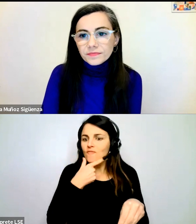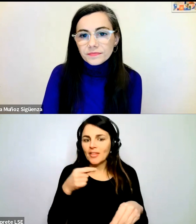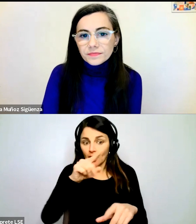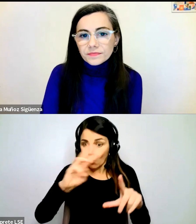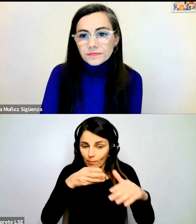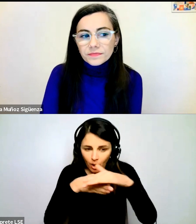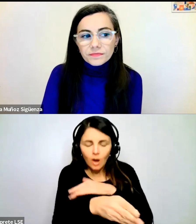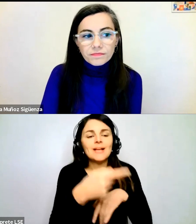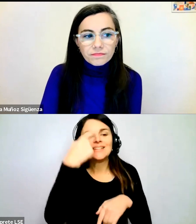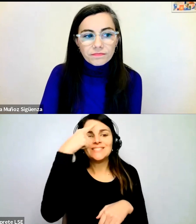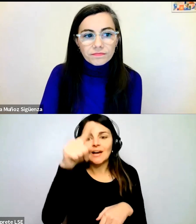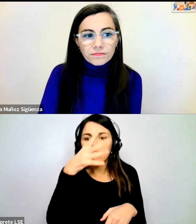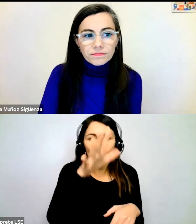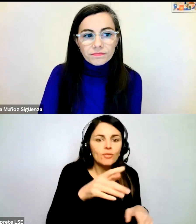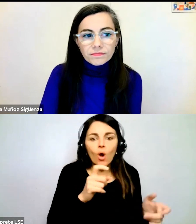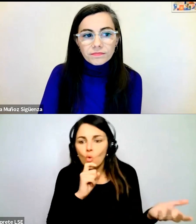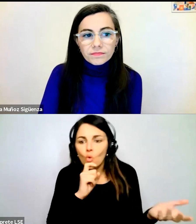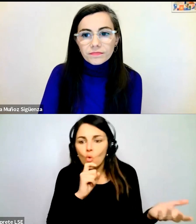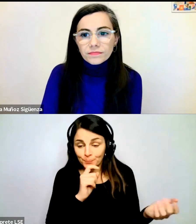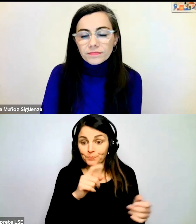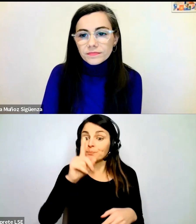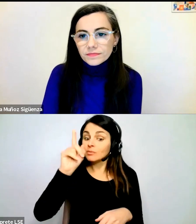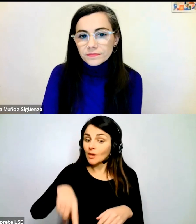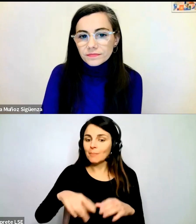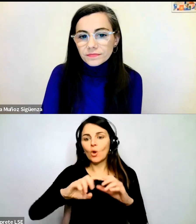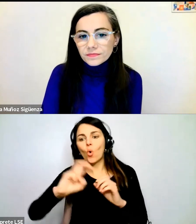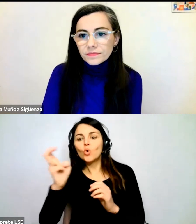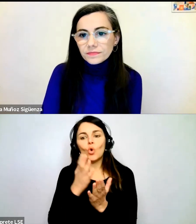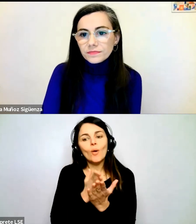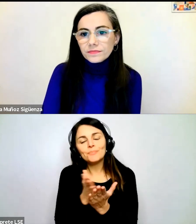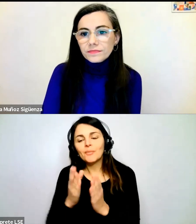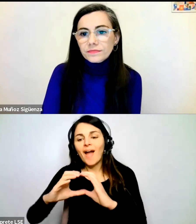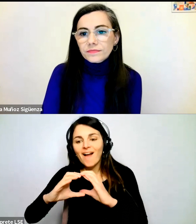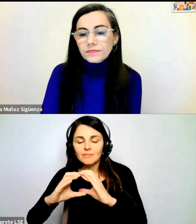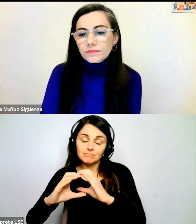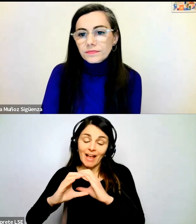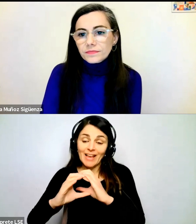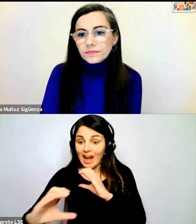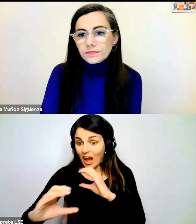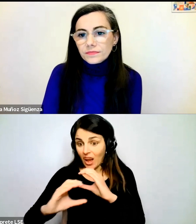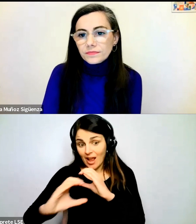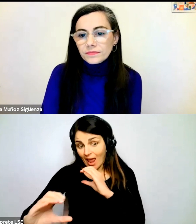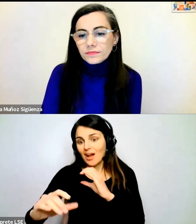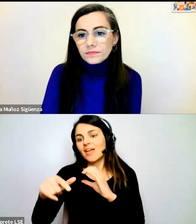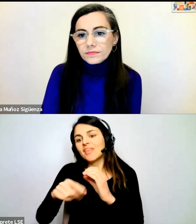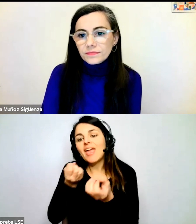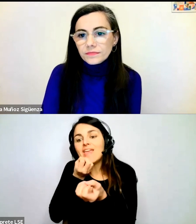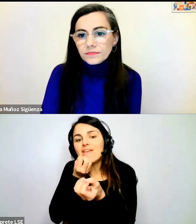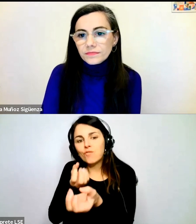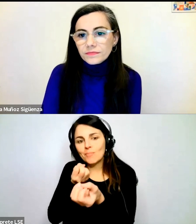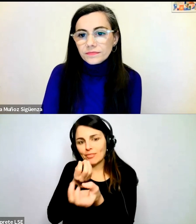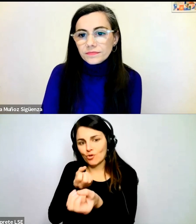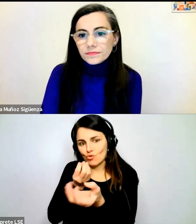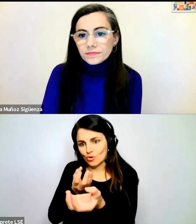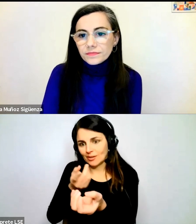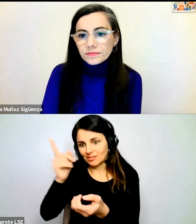que nos parecía también muy interesante era el canal de información y denuncia, ¿no? Que hay webs, sobre